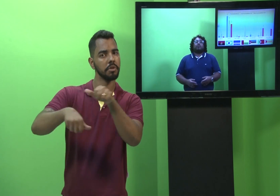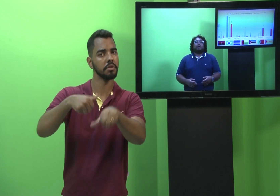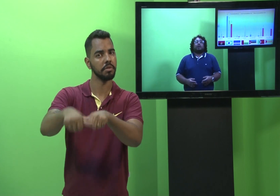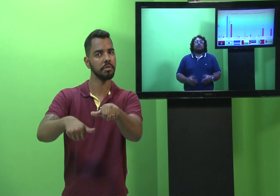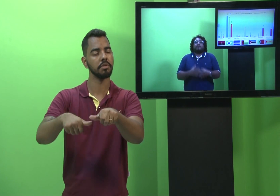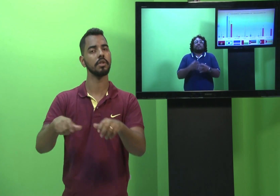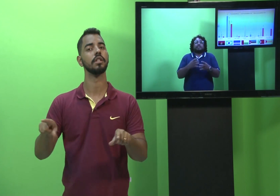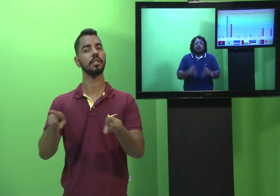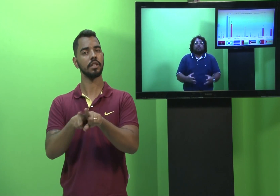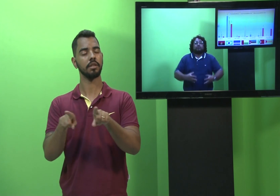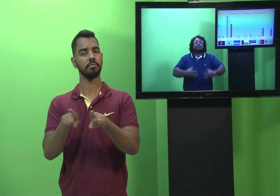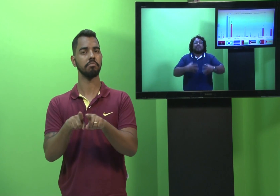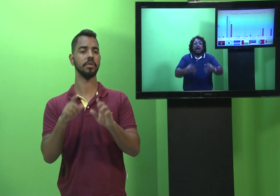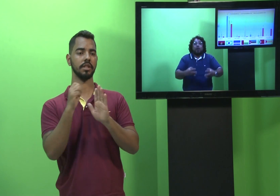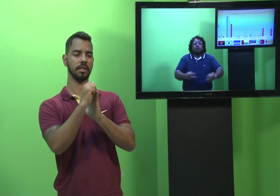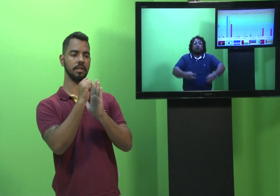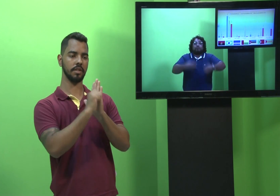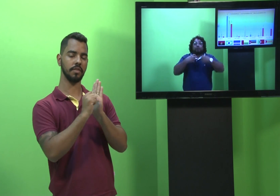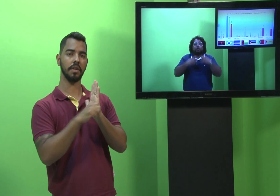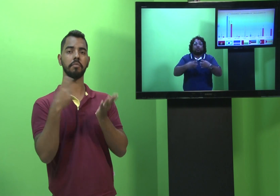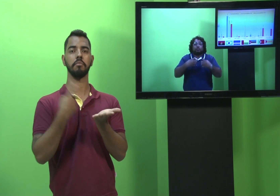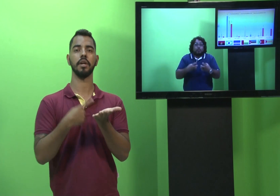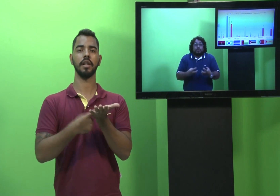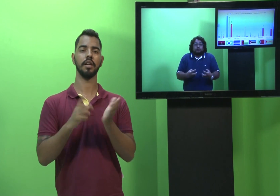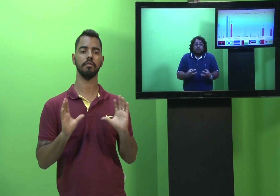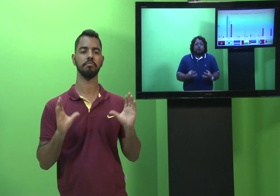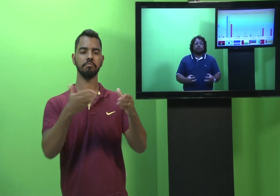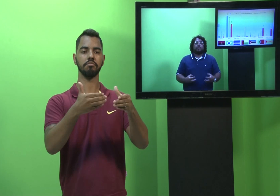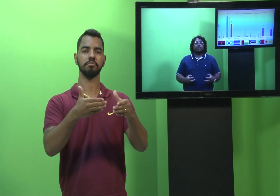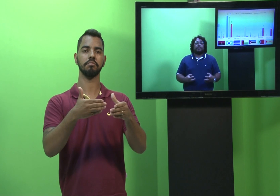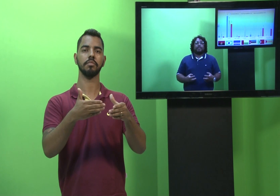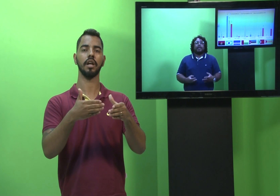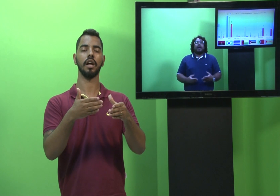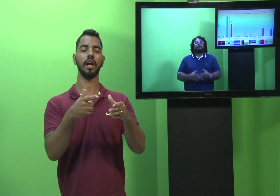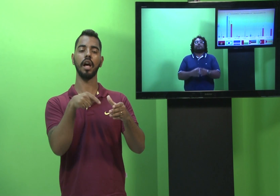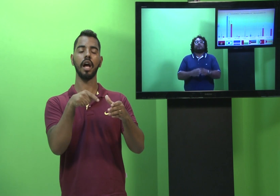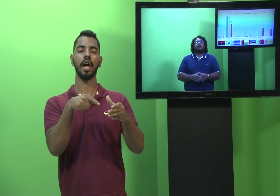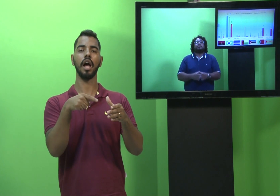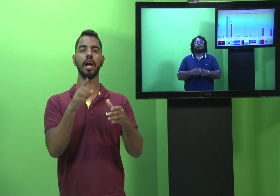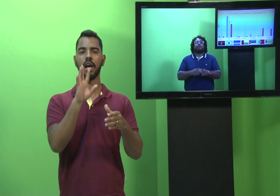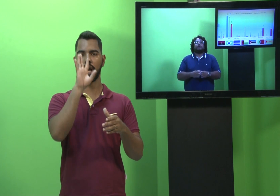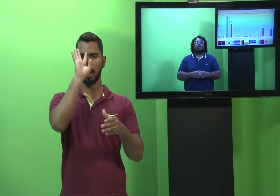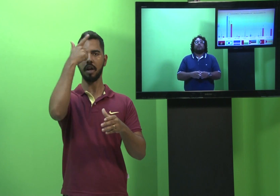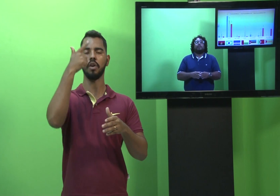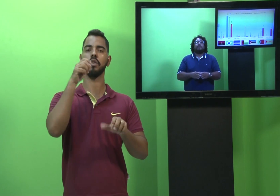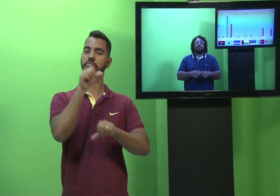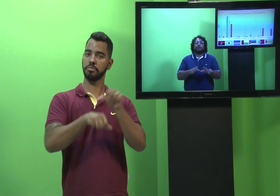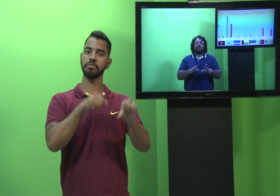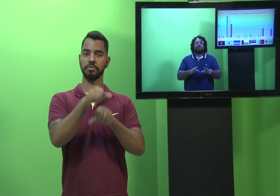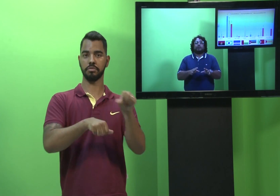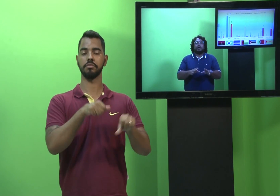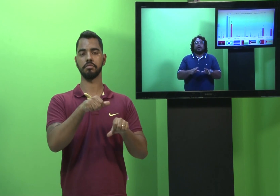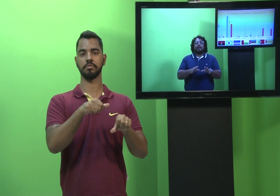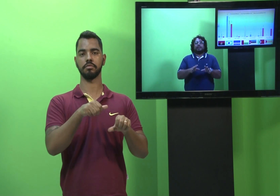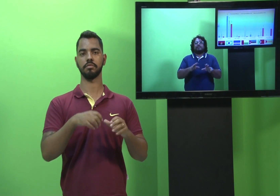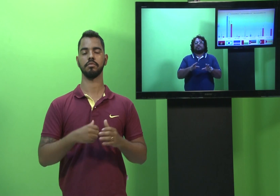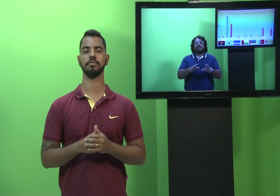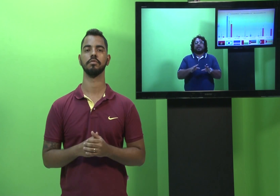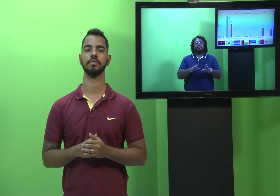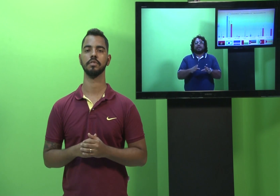uma convenção social, fruto do momento histórico. As mudanças do idioma, portanto, devem ser